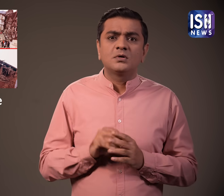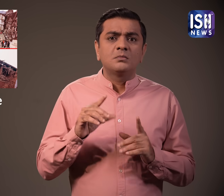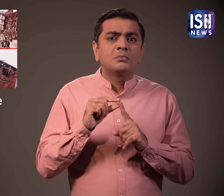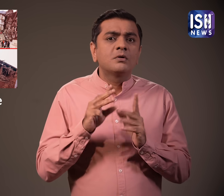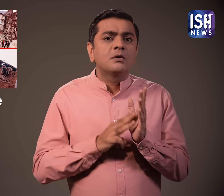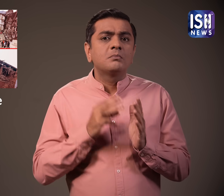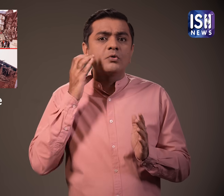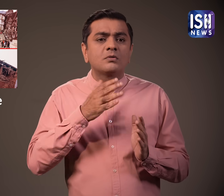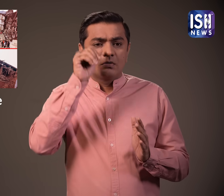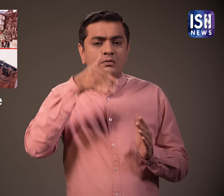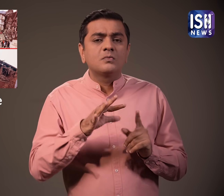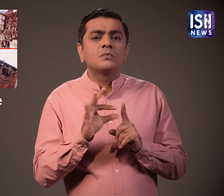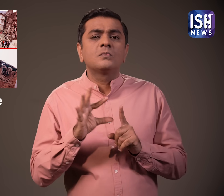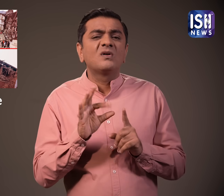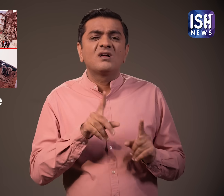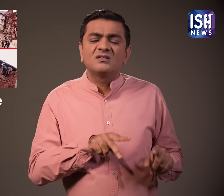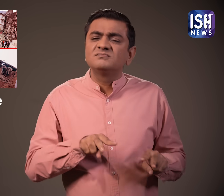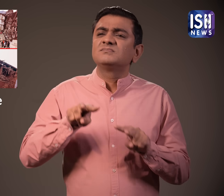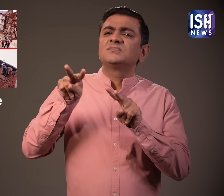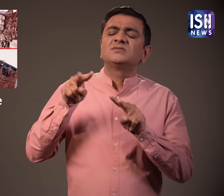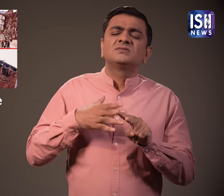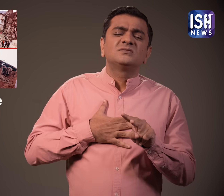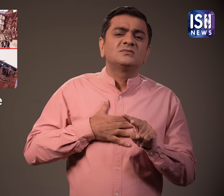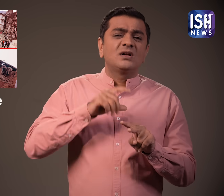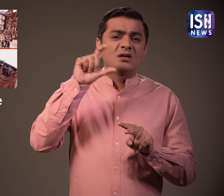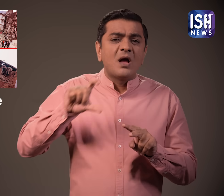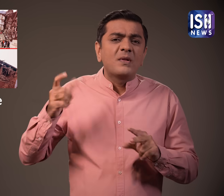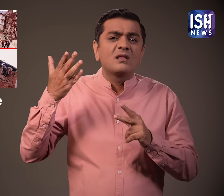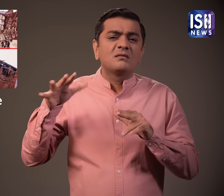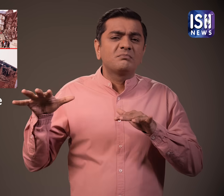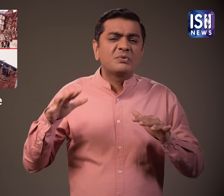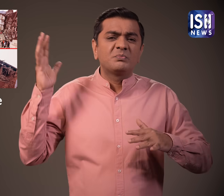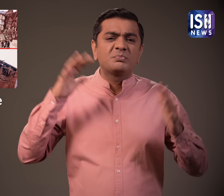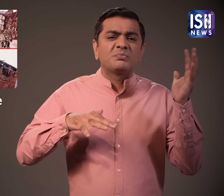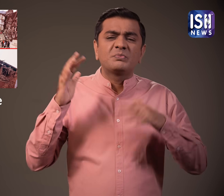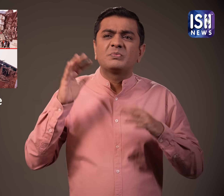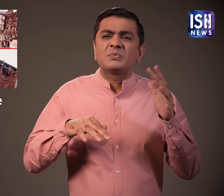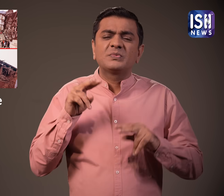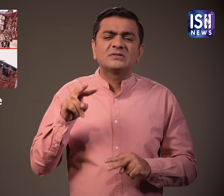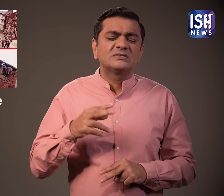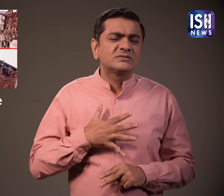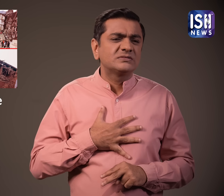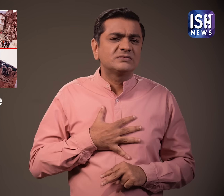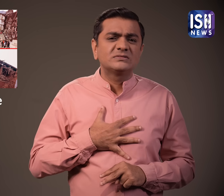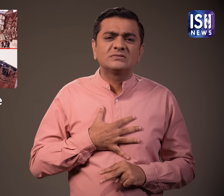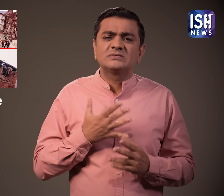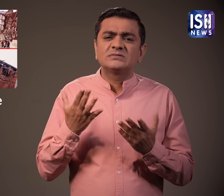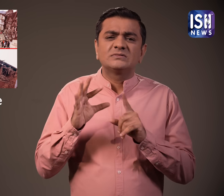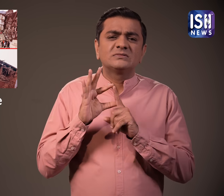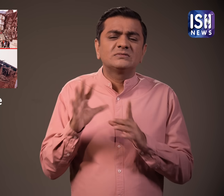भारतिय प्रधानमंत्री मोदी ने भी इस तराज़्दी पर दुख चताया और नेपाल को हर संभव मदद की पेशकश की है